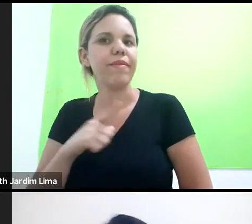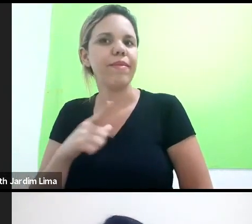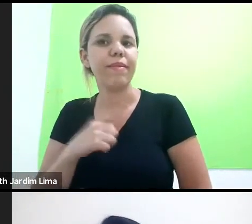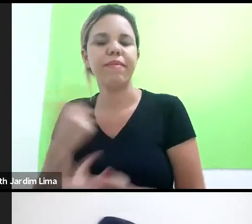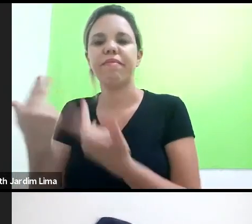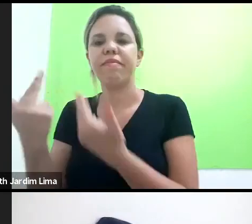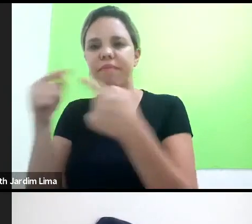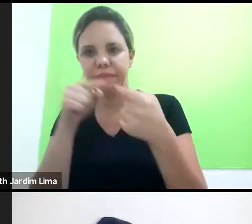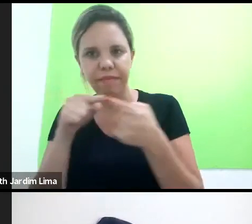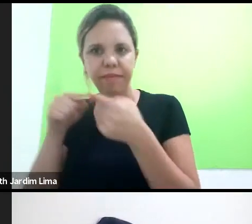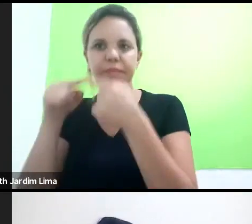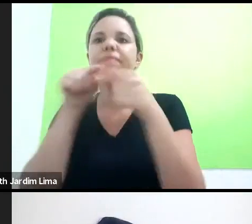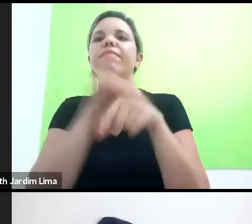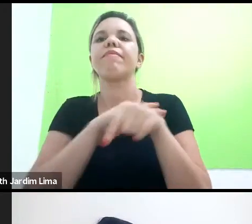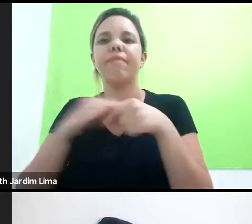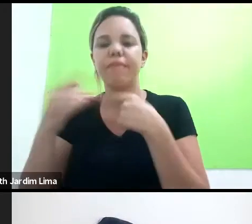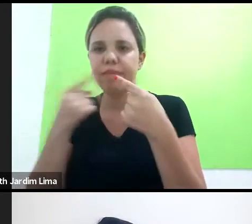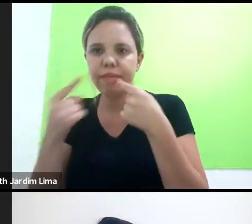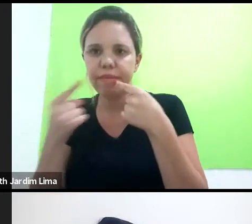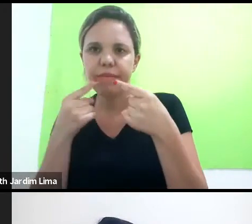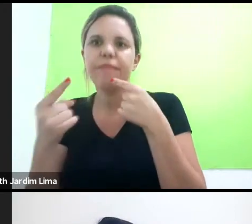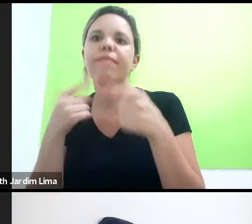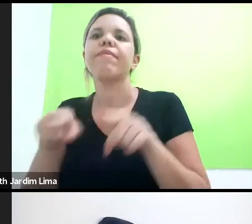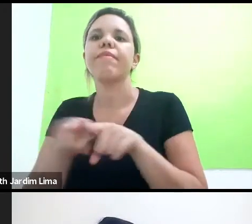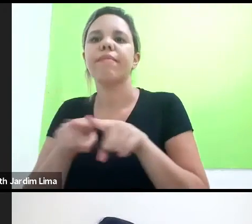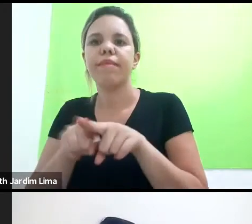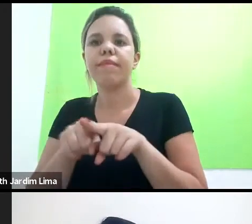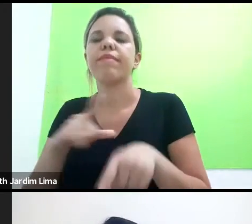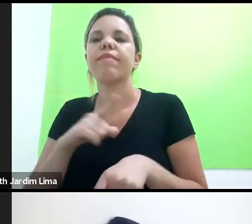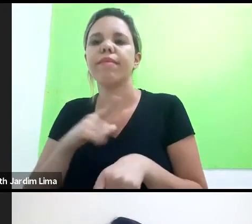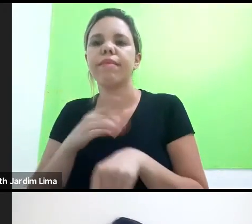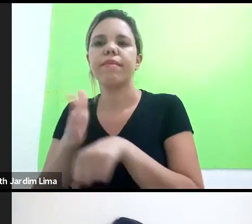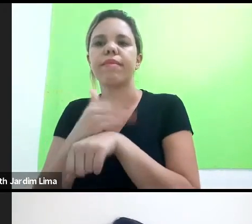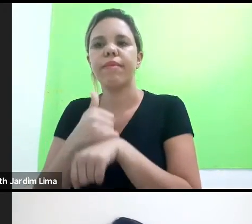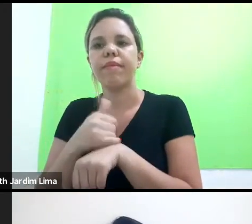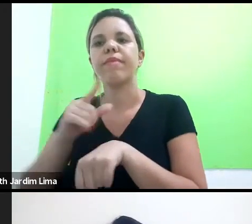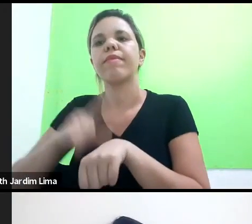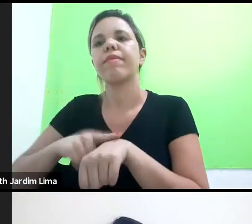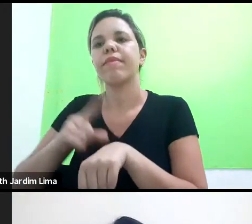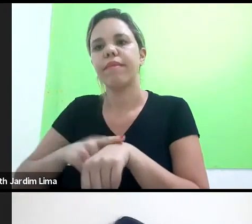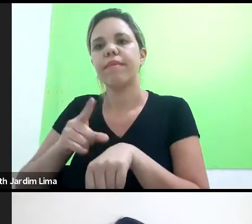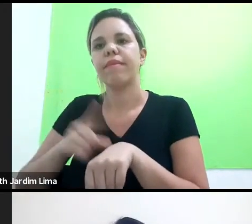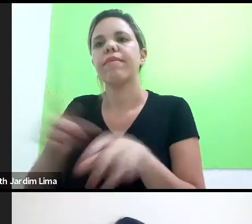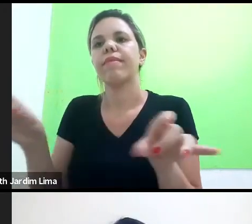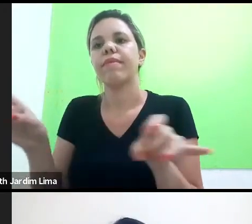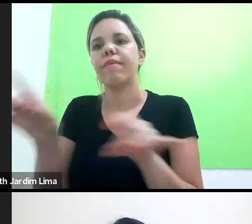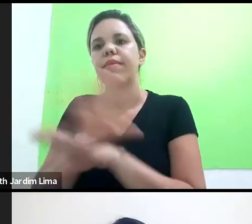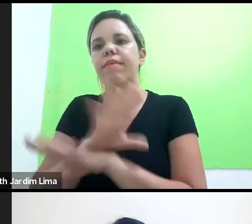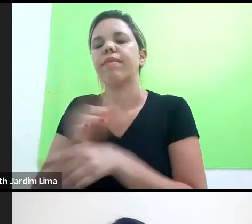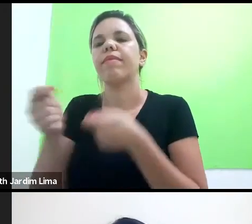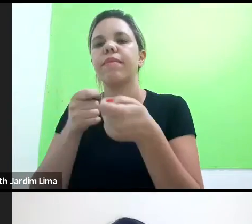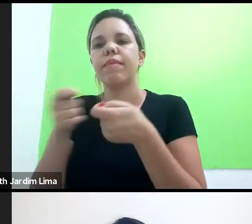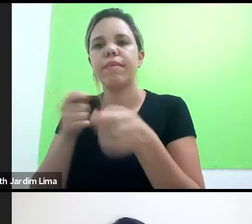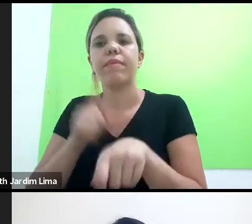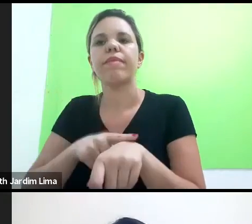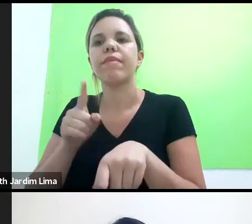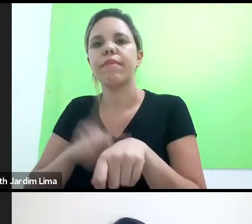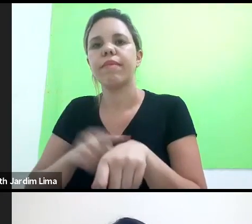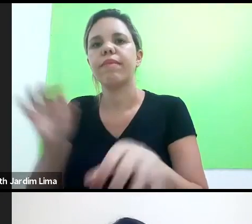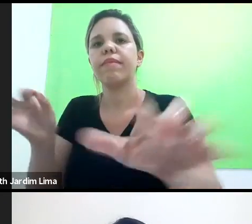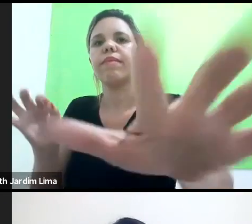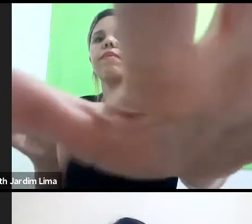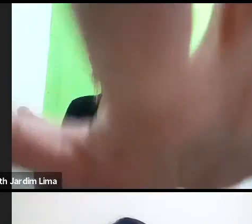para conversar e debater. A gente tem um adiantadinho da hora, né? Eu acabei, enfim, não controlando, né, o tempo certinho